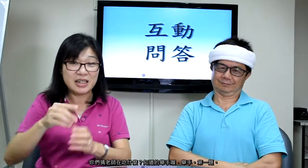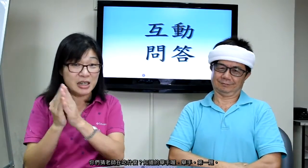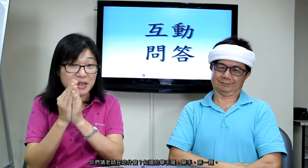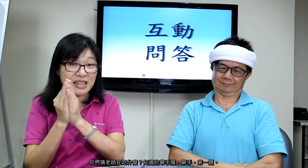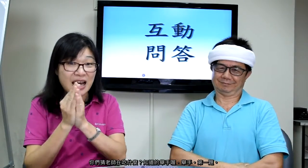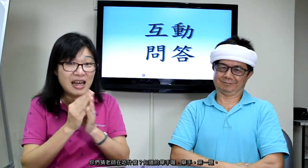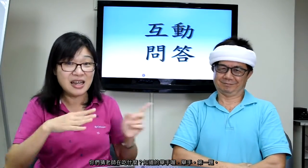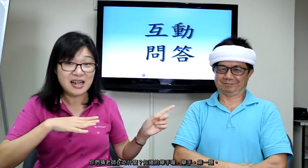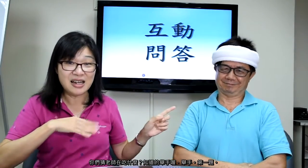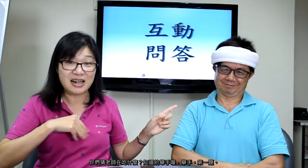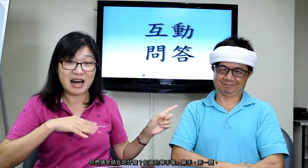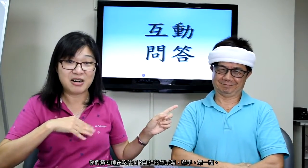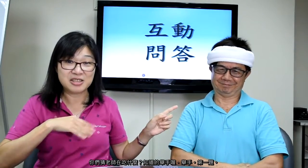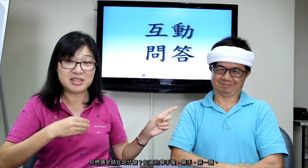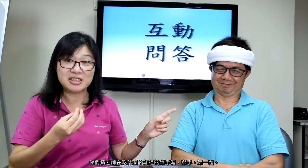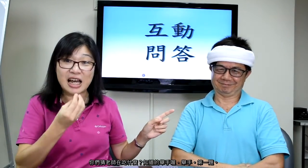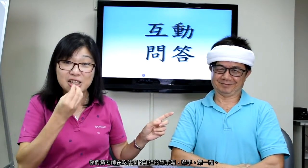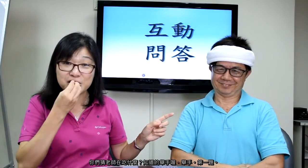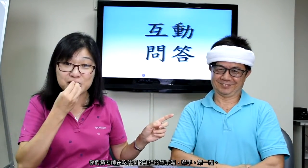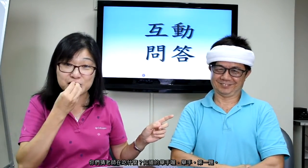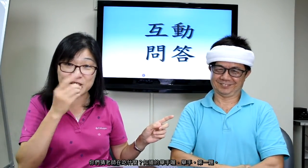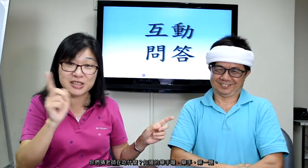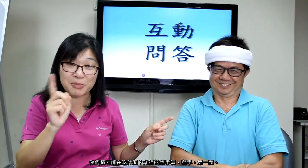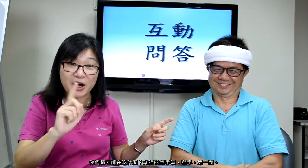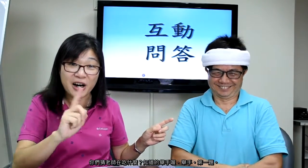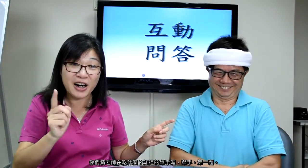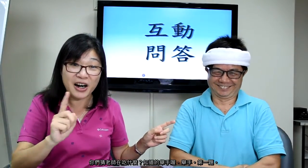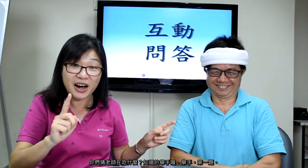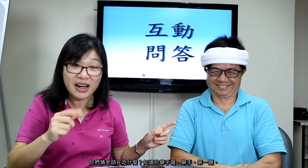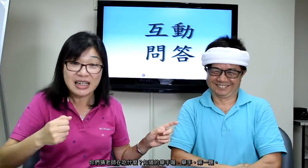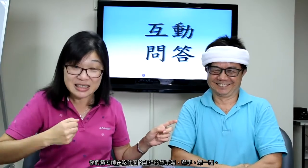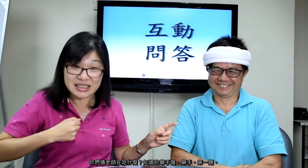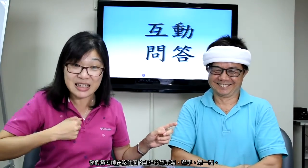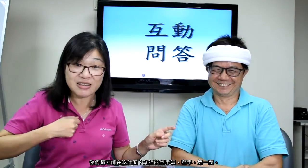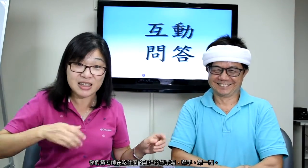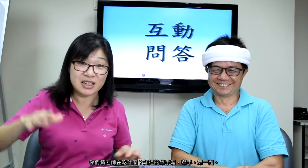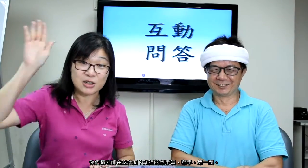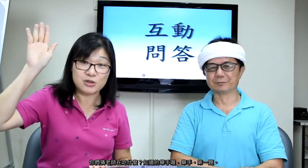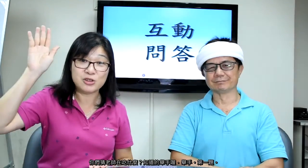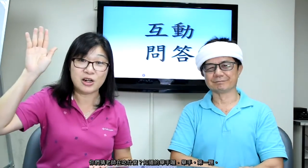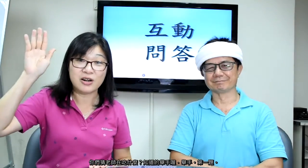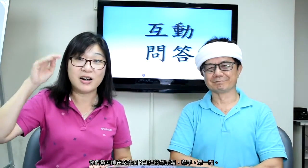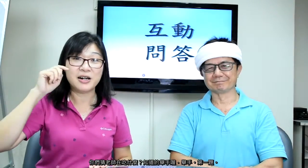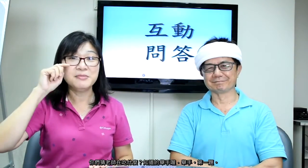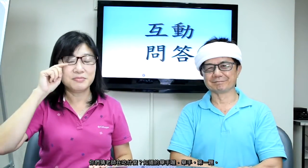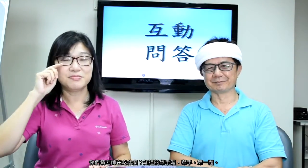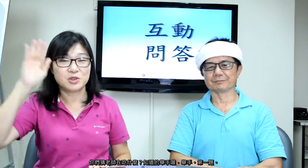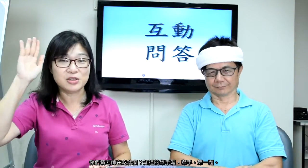你们猜老师在吃什么？知道的举手哦，举